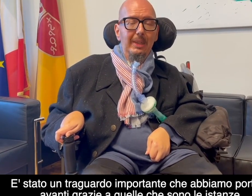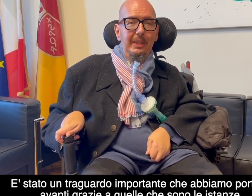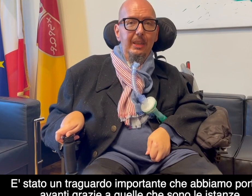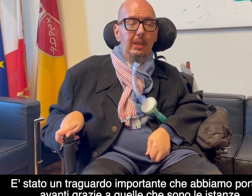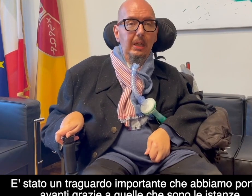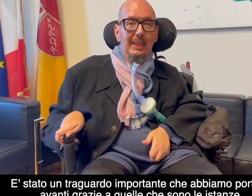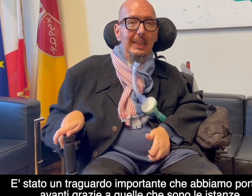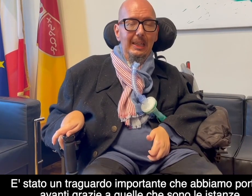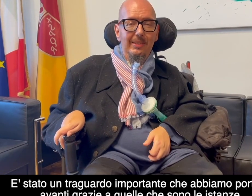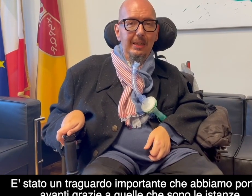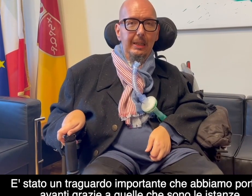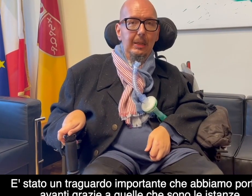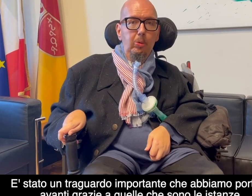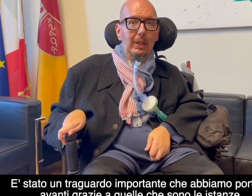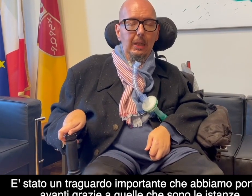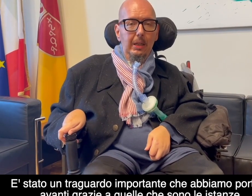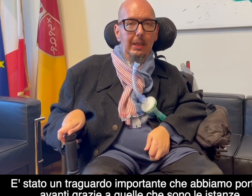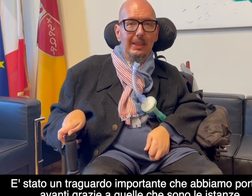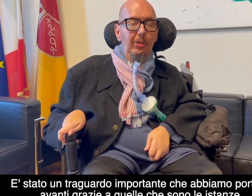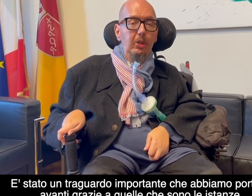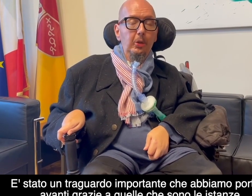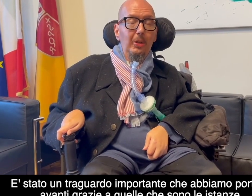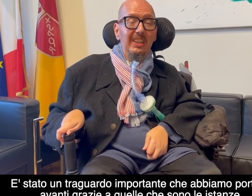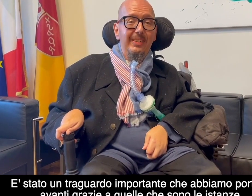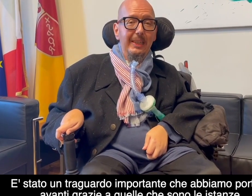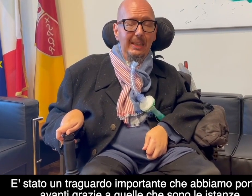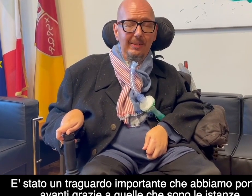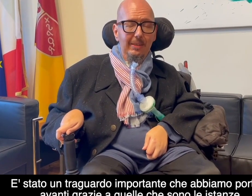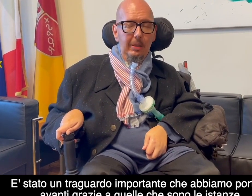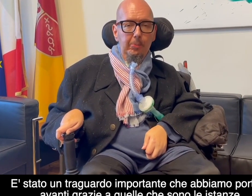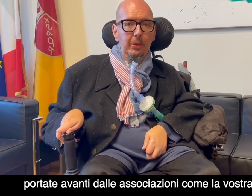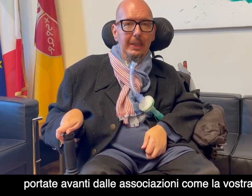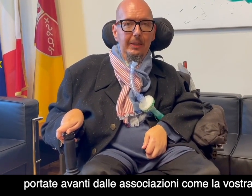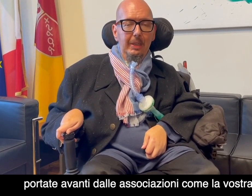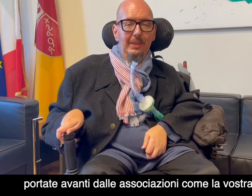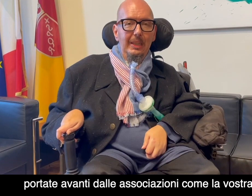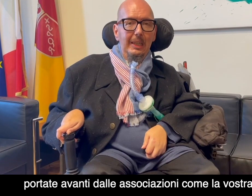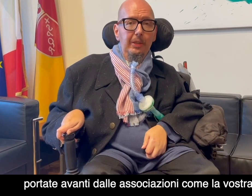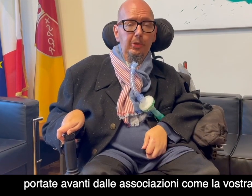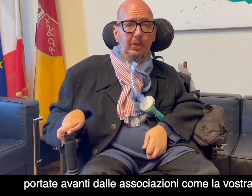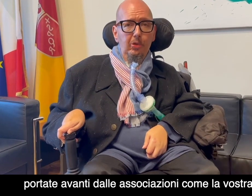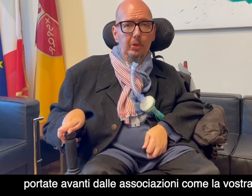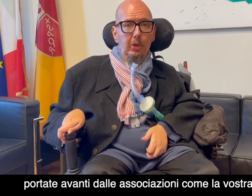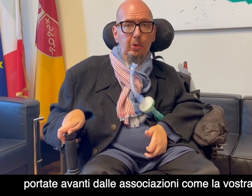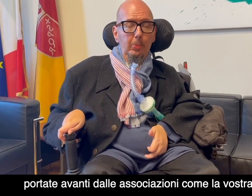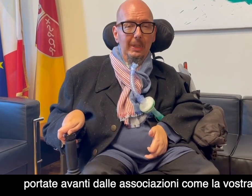grazie a quelle che sono le istanze portate avanti dalla soluzioni come la vostra